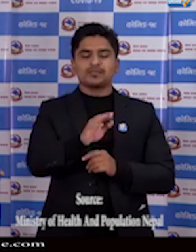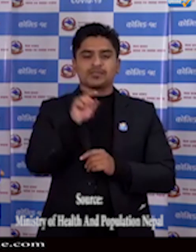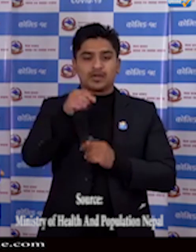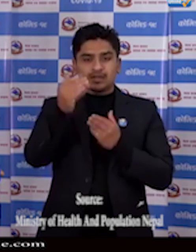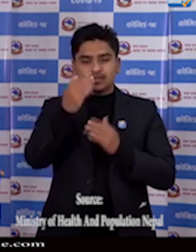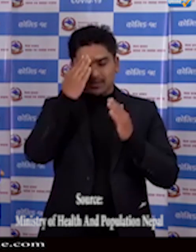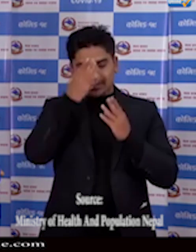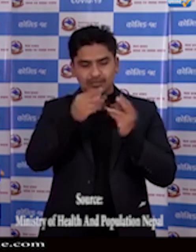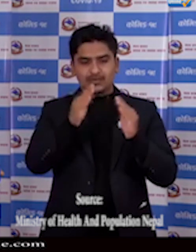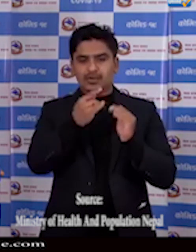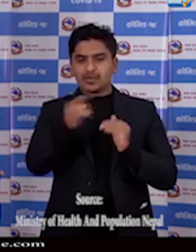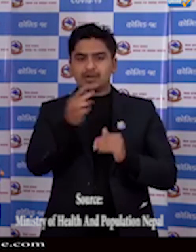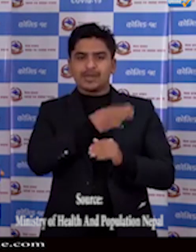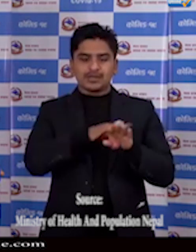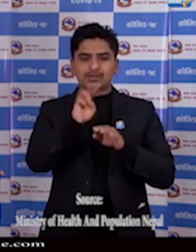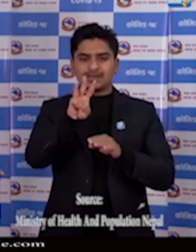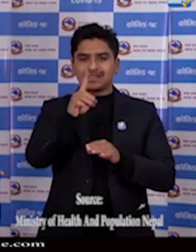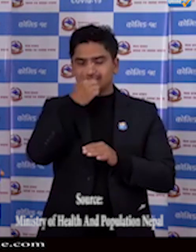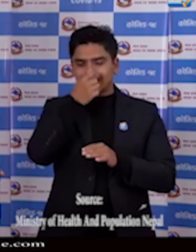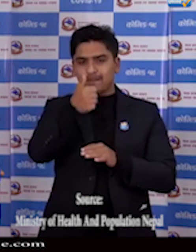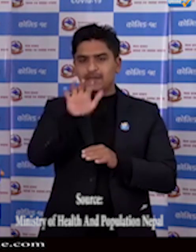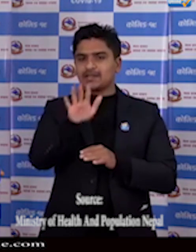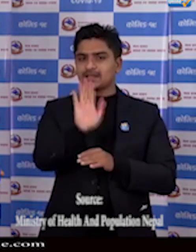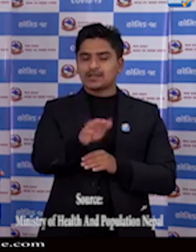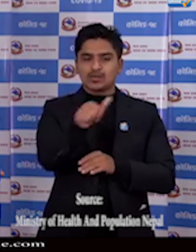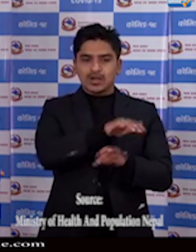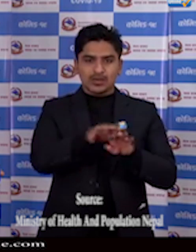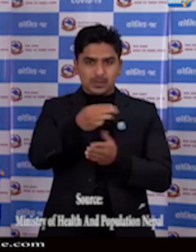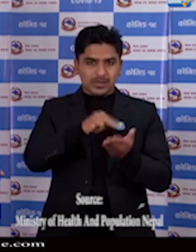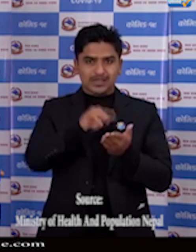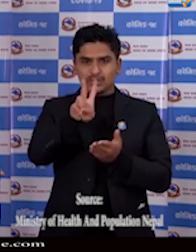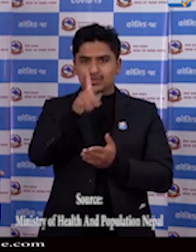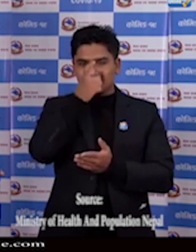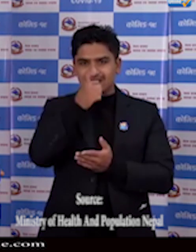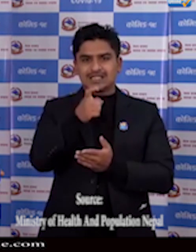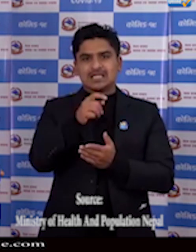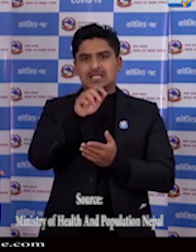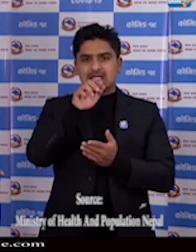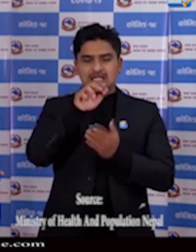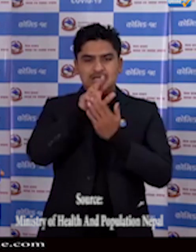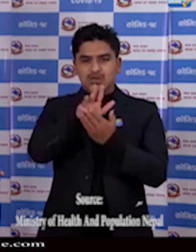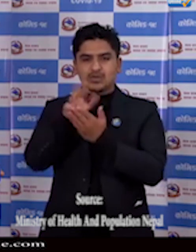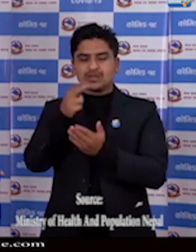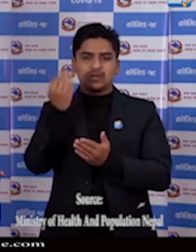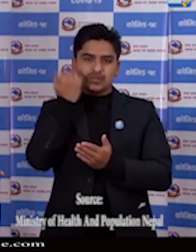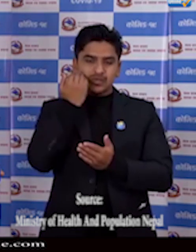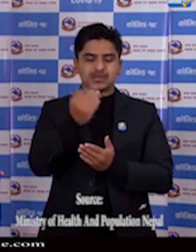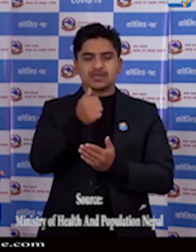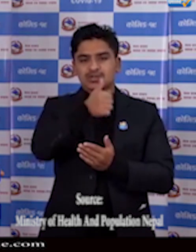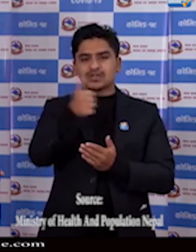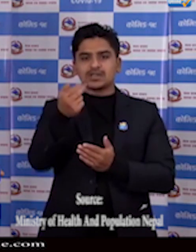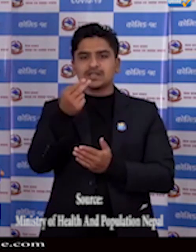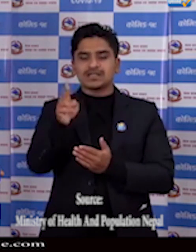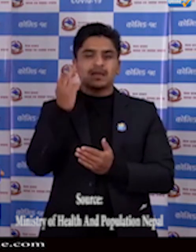हालसम्म डिस्चार्ज हुने व्यक्तिहरूको सङ्ख्या 365 रहेको छ। उहाँहरूमध्ये 279 पुरुष र